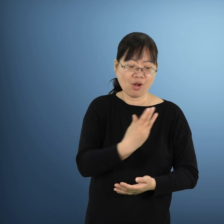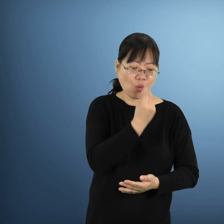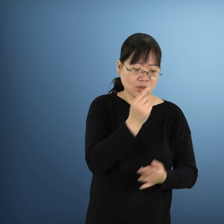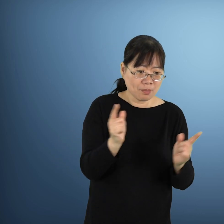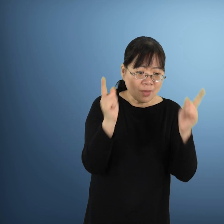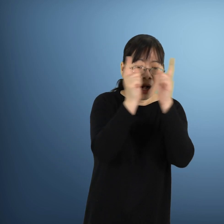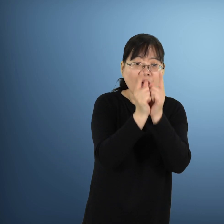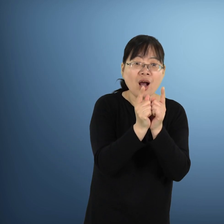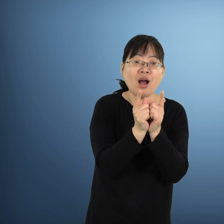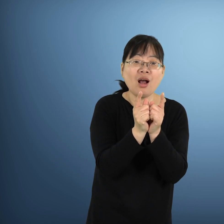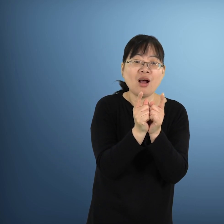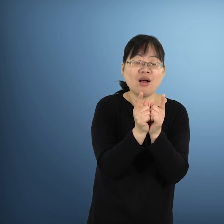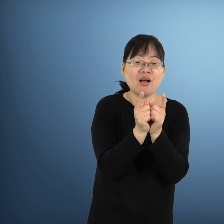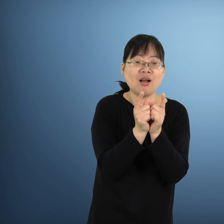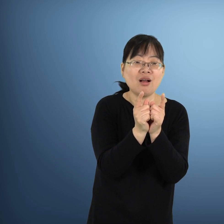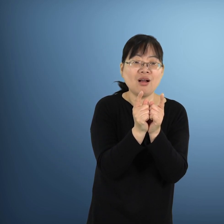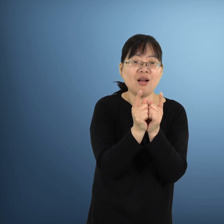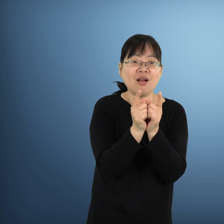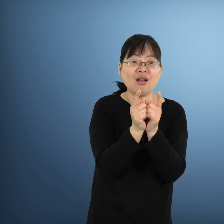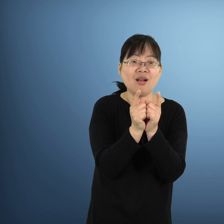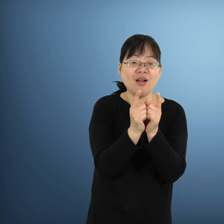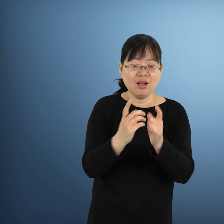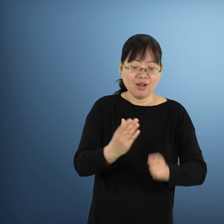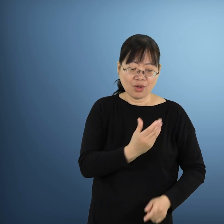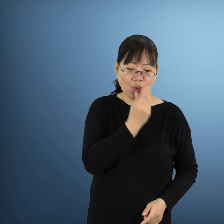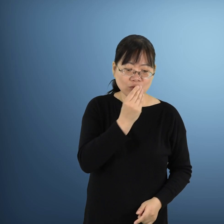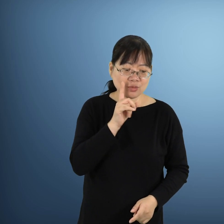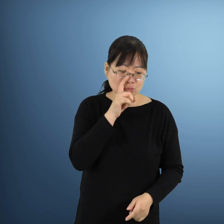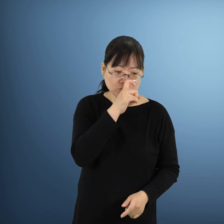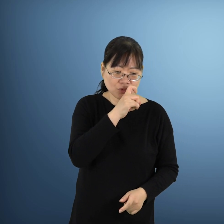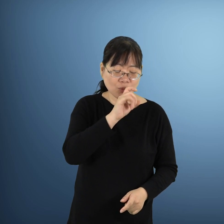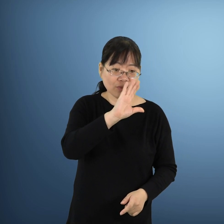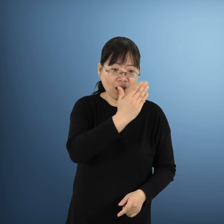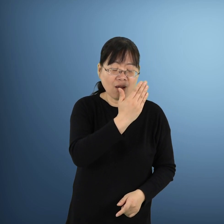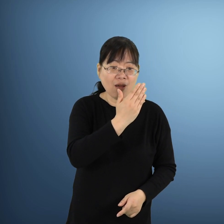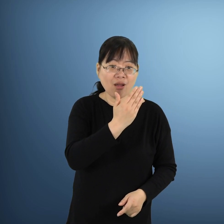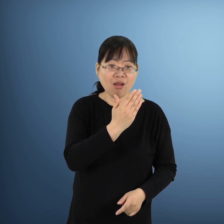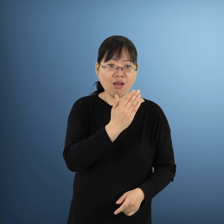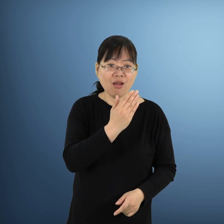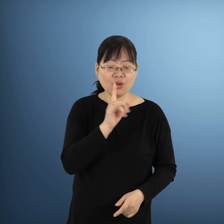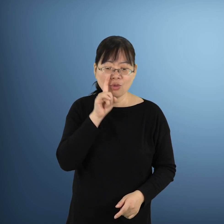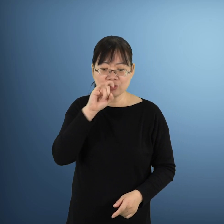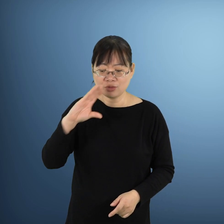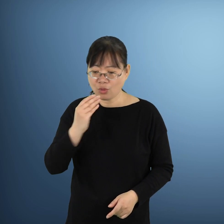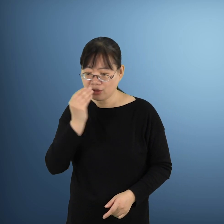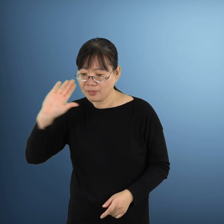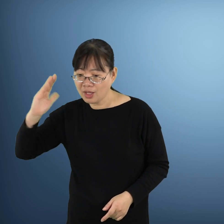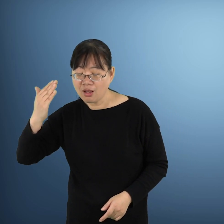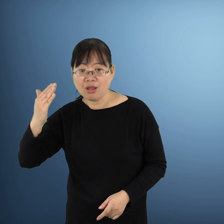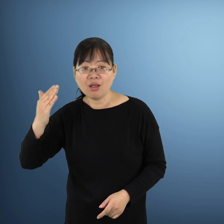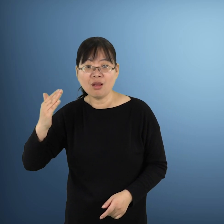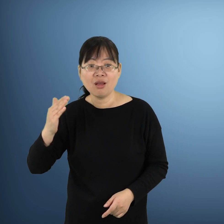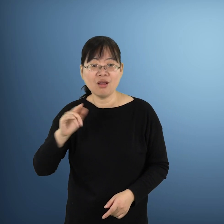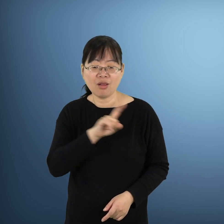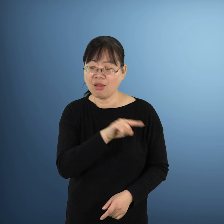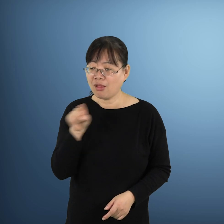거룩이 만나면 거룩이 부정해집니까? 부정이 거룩해집니까?